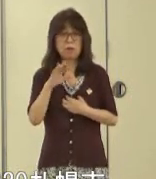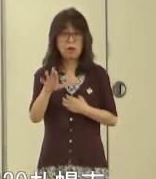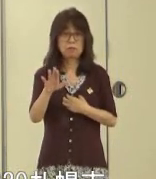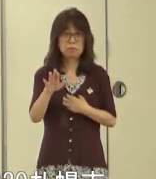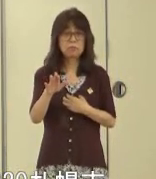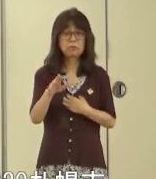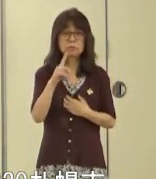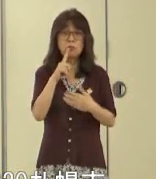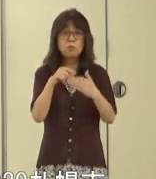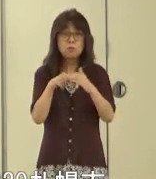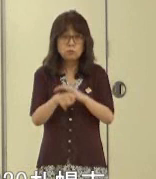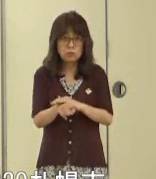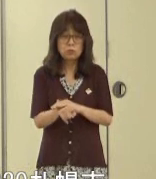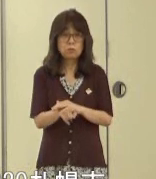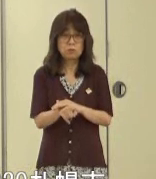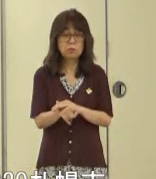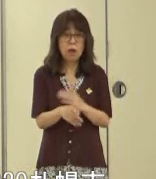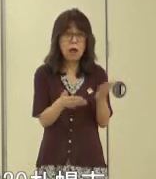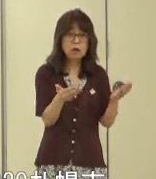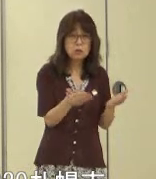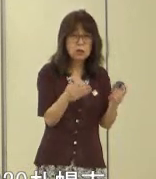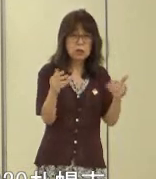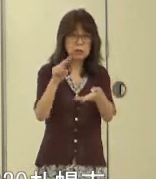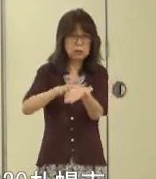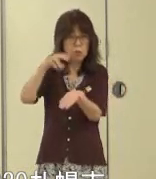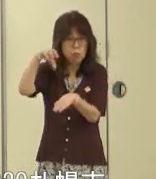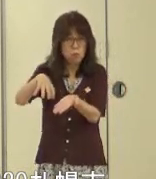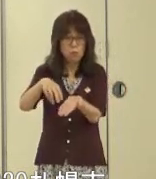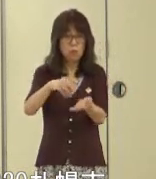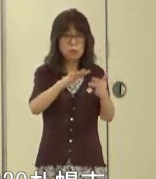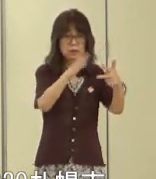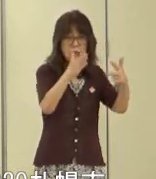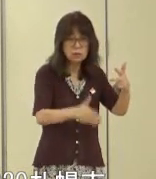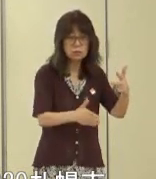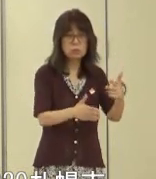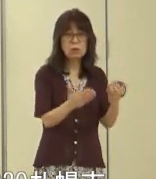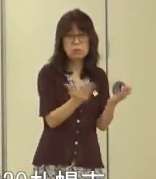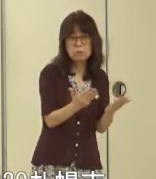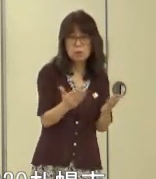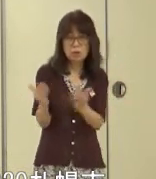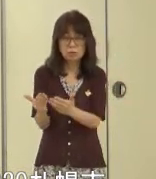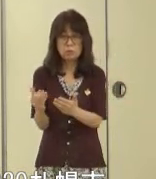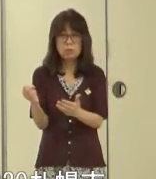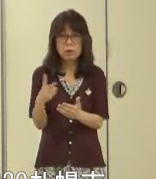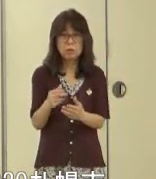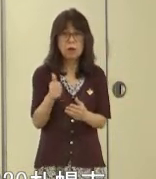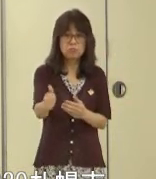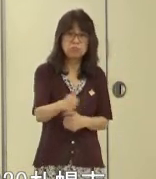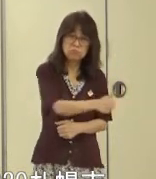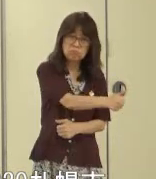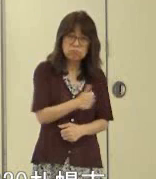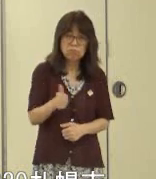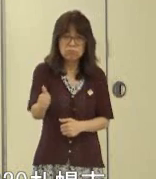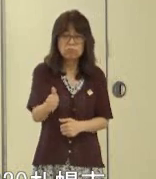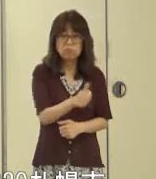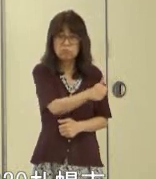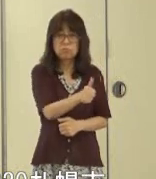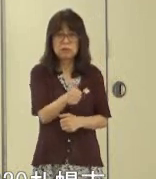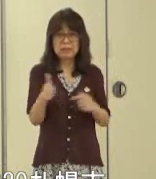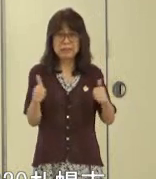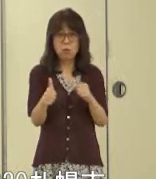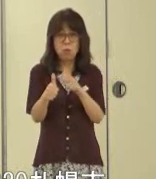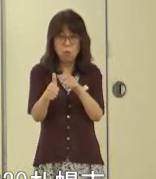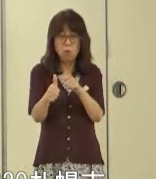場所にお勤めの方、出入りする方、そういった方には特にですね、注意をしていただ